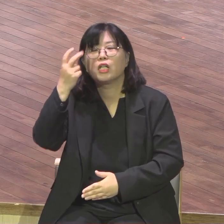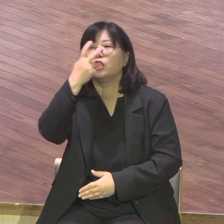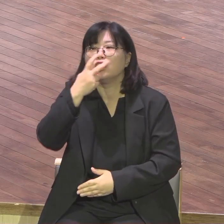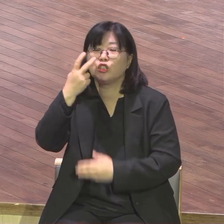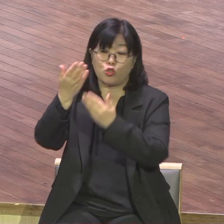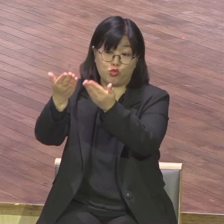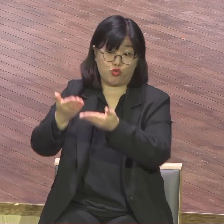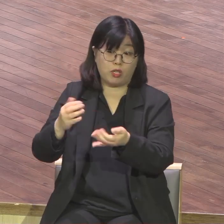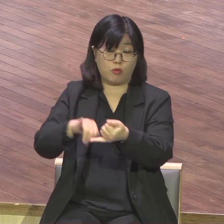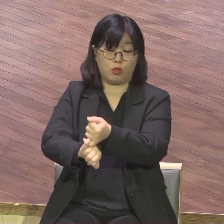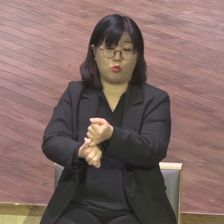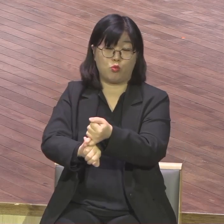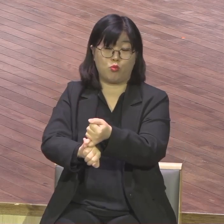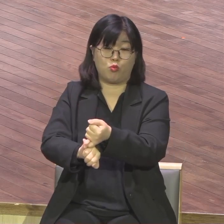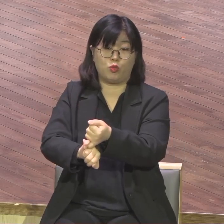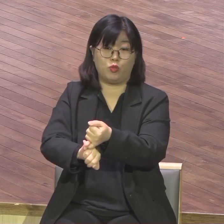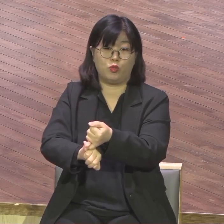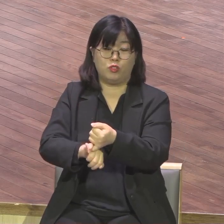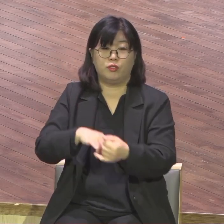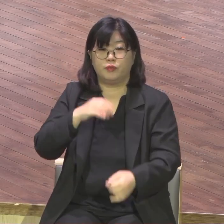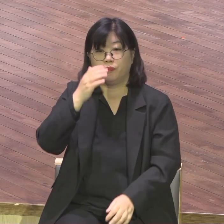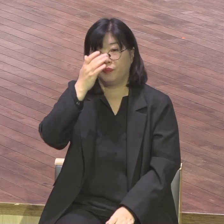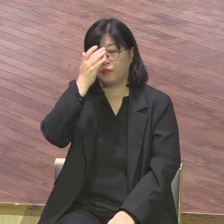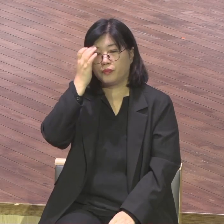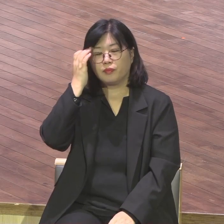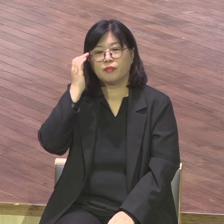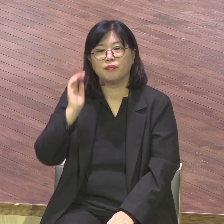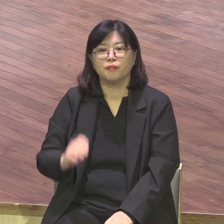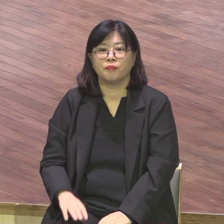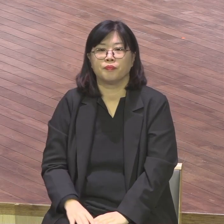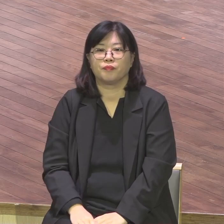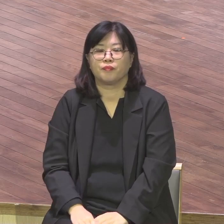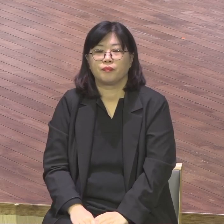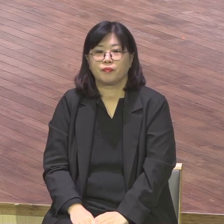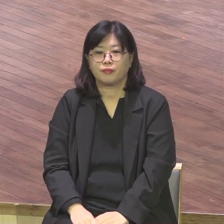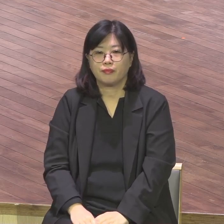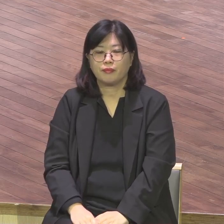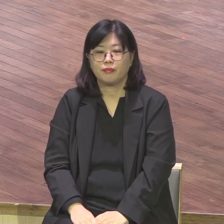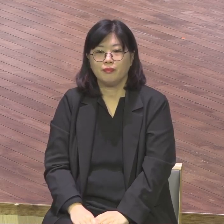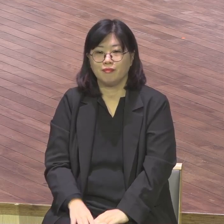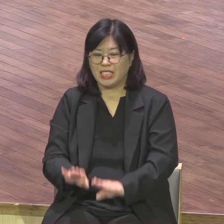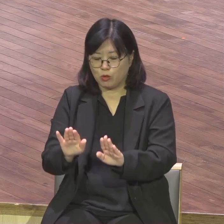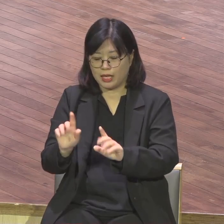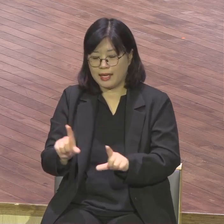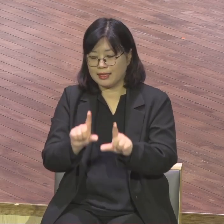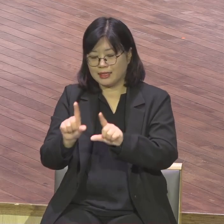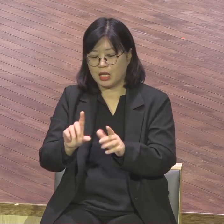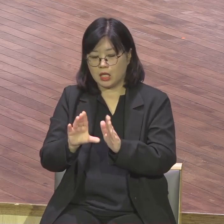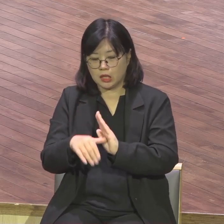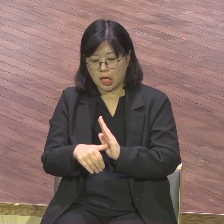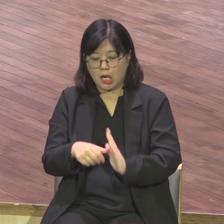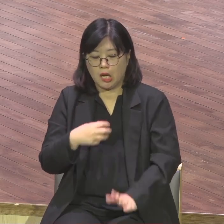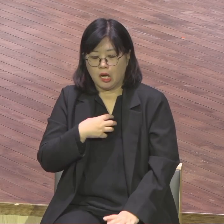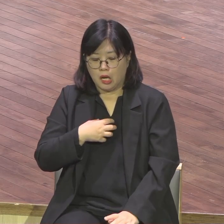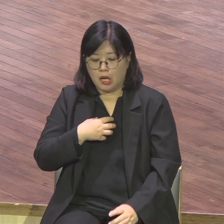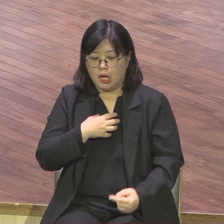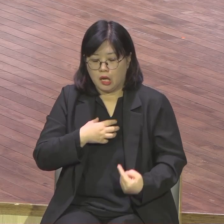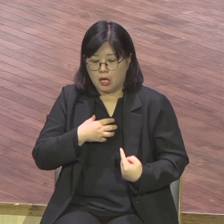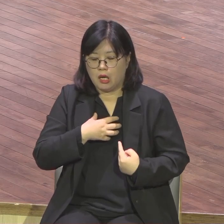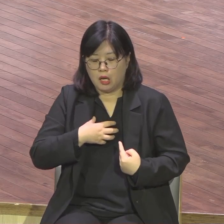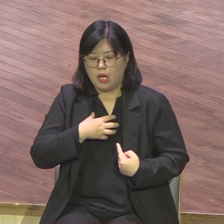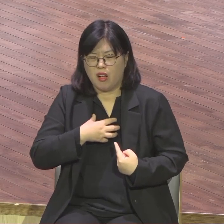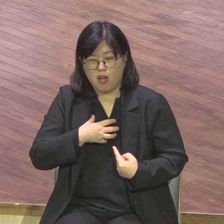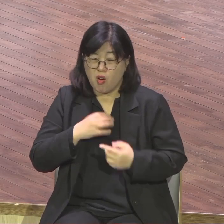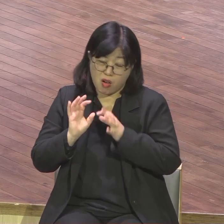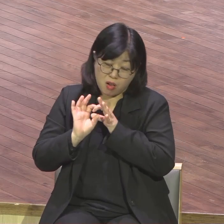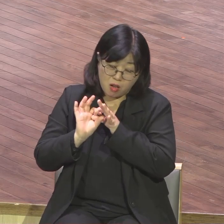속에 살아가고 있는 동안에 계속해서 끊임없이 염려가 찾아올 수 있다라는 말씀이에요.